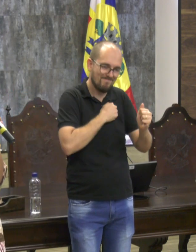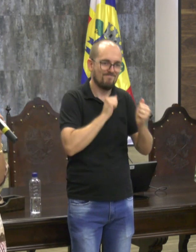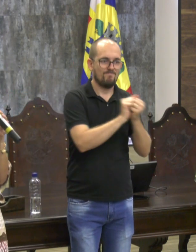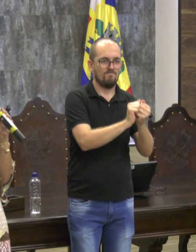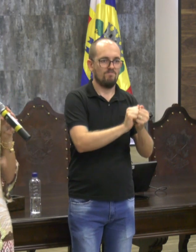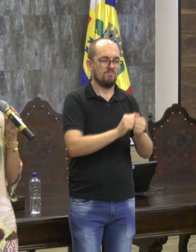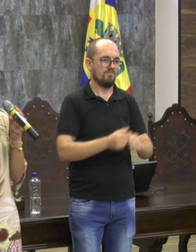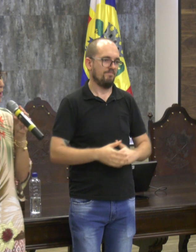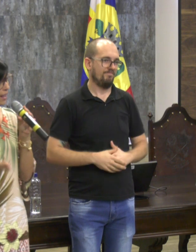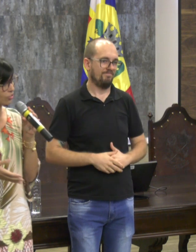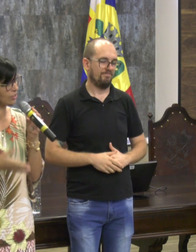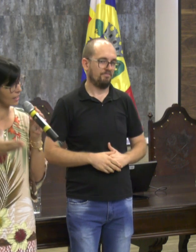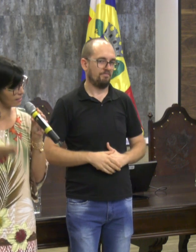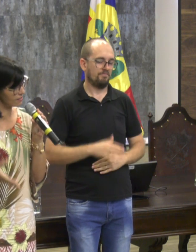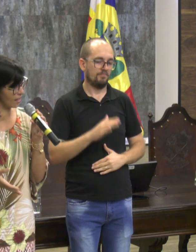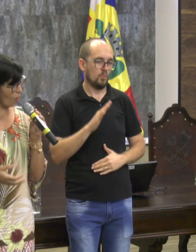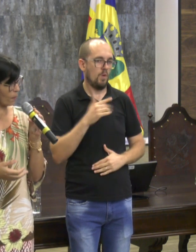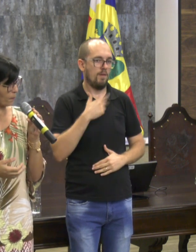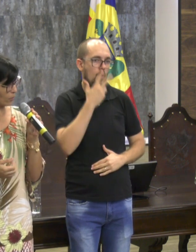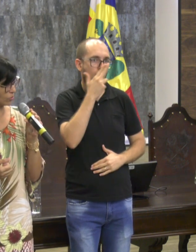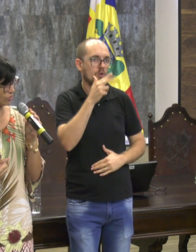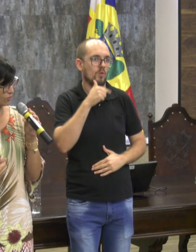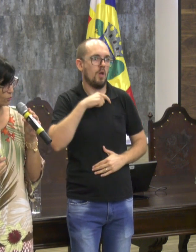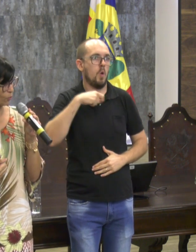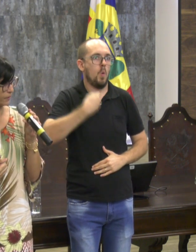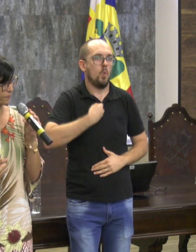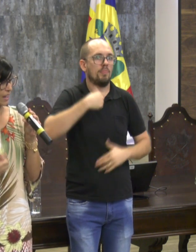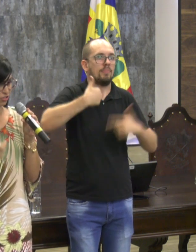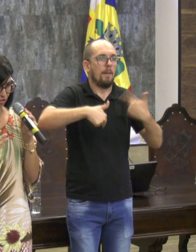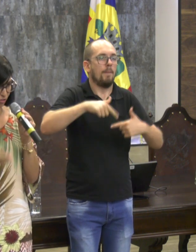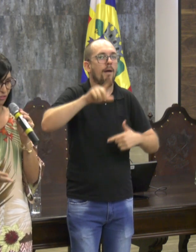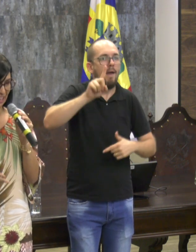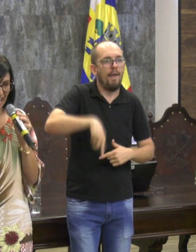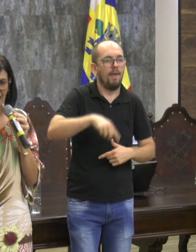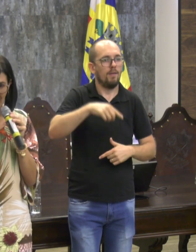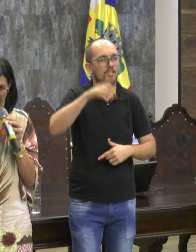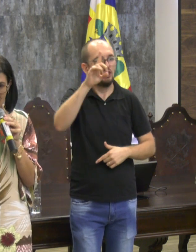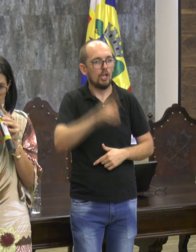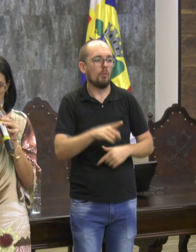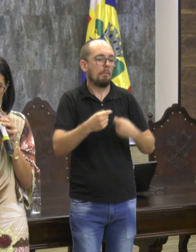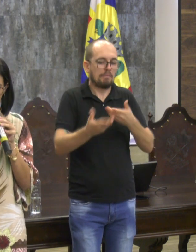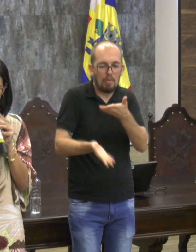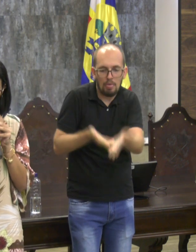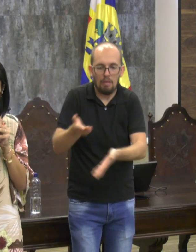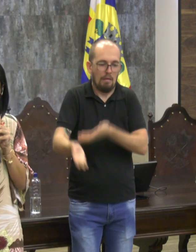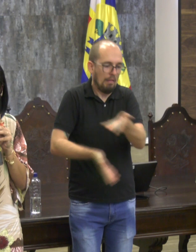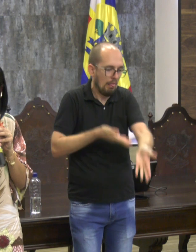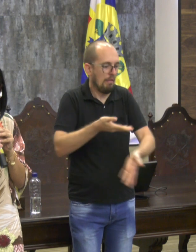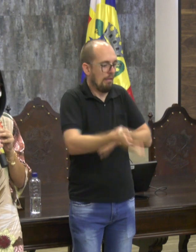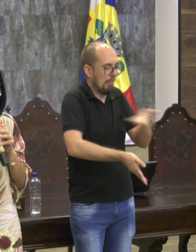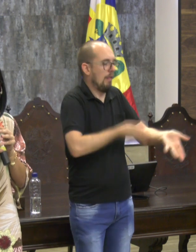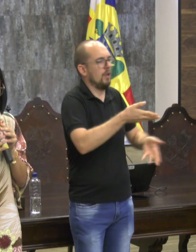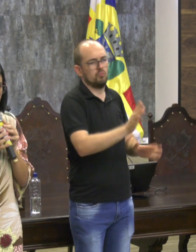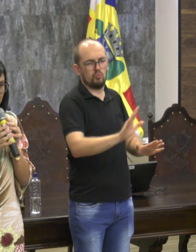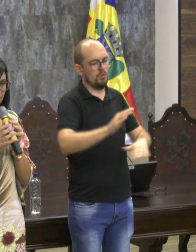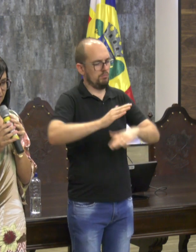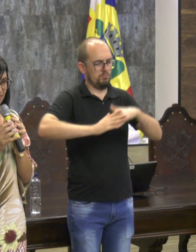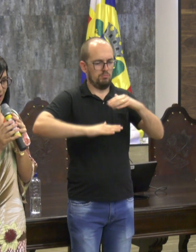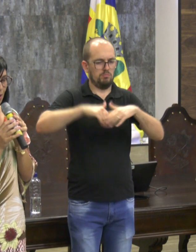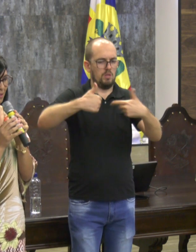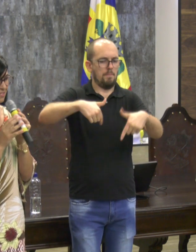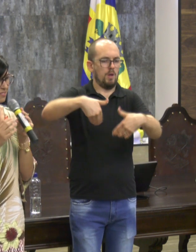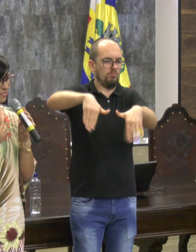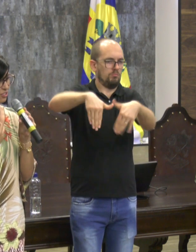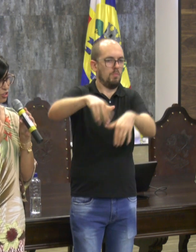né? Não que eu acho que esse é o papel do gestor, a gente ficar lá o tempo todo com a